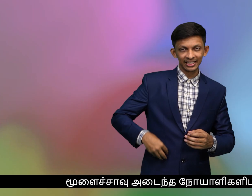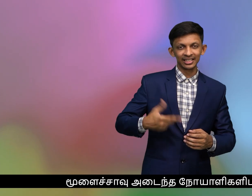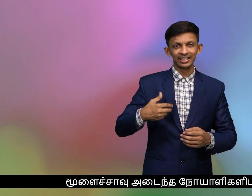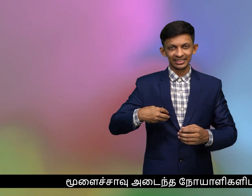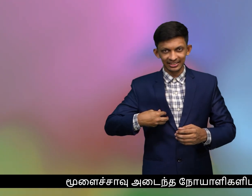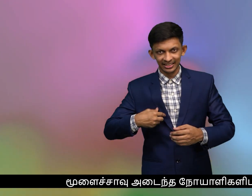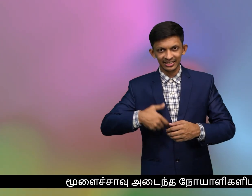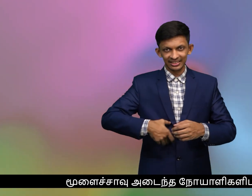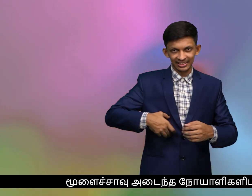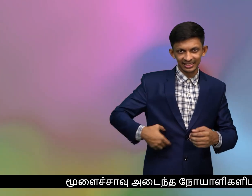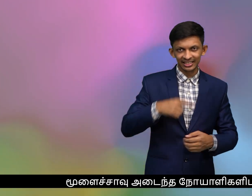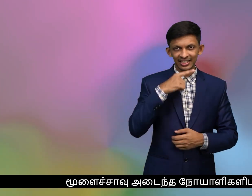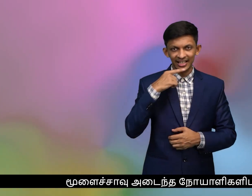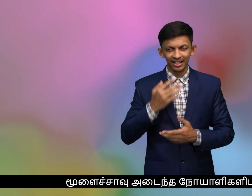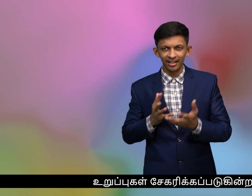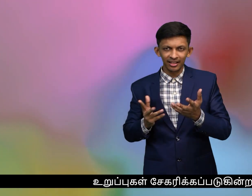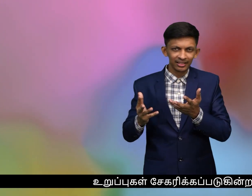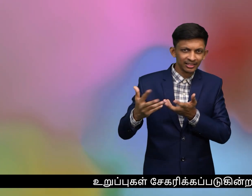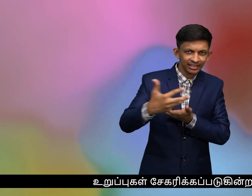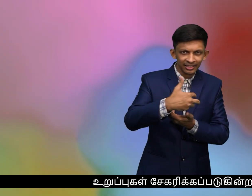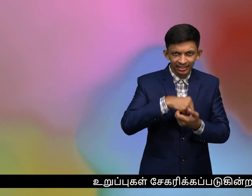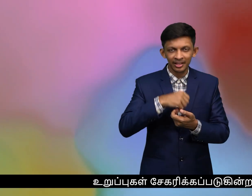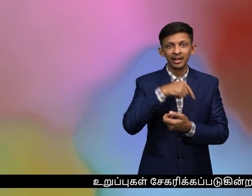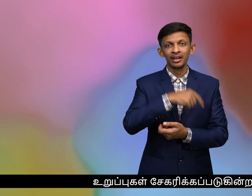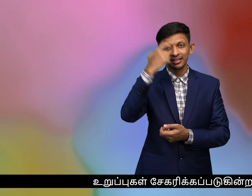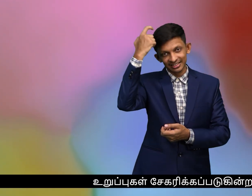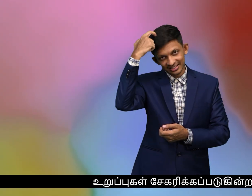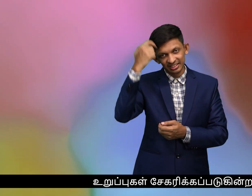மூளைசாவு அடைந்த நோயாளிகளிடமிருந்து உறுப்புகள் சேகரிக்கப்படுகின்றன.